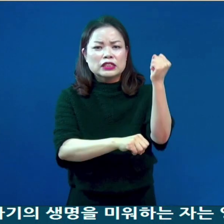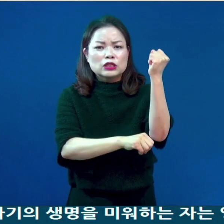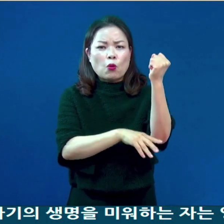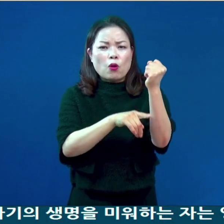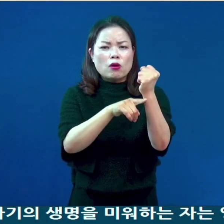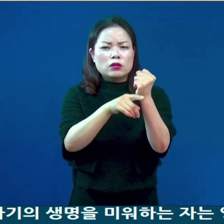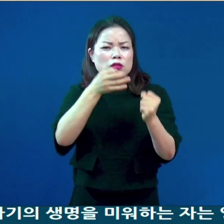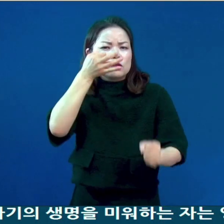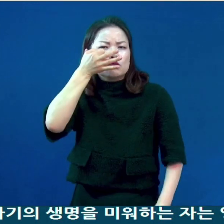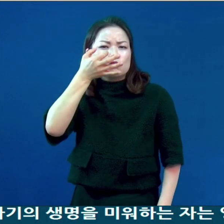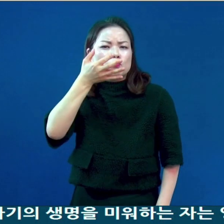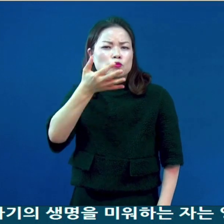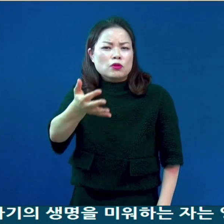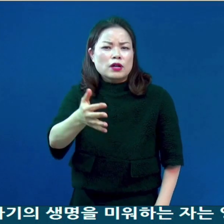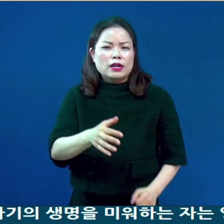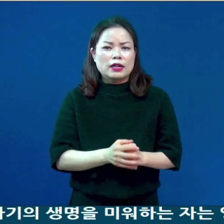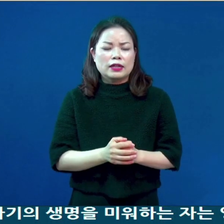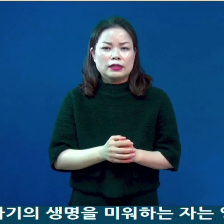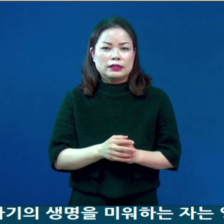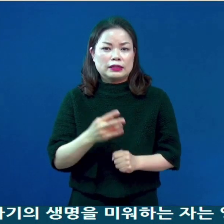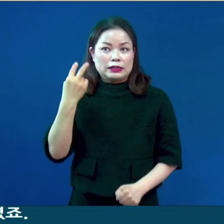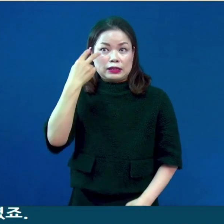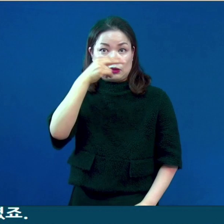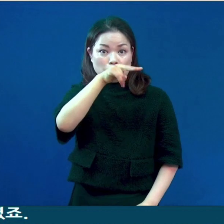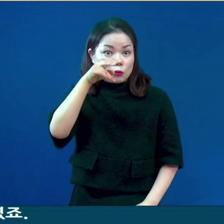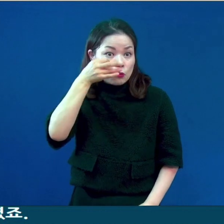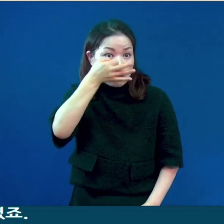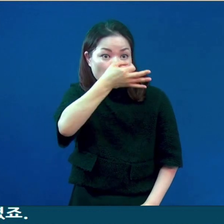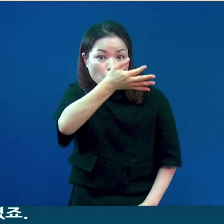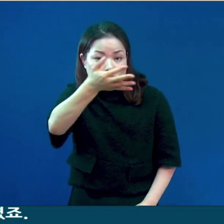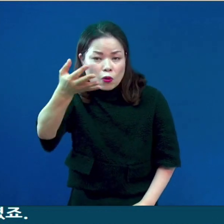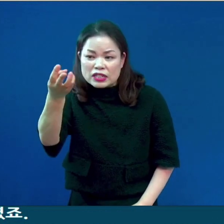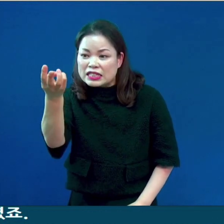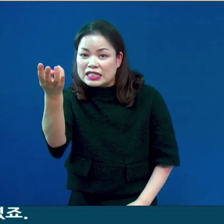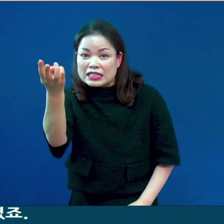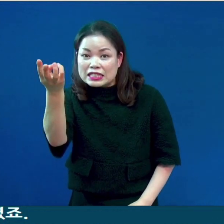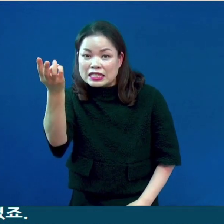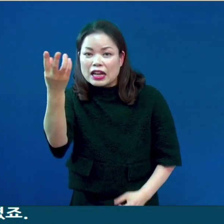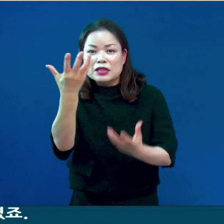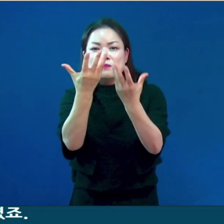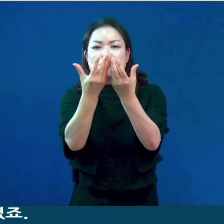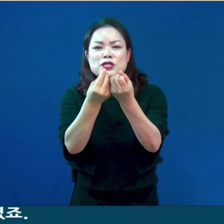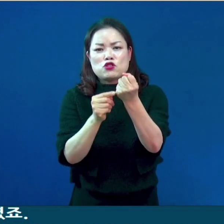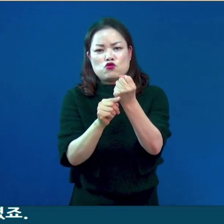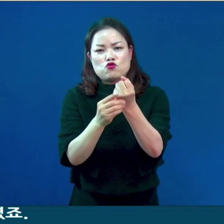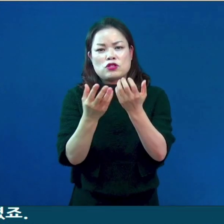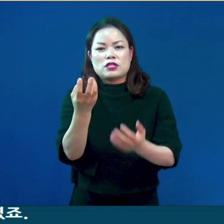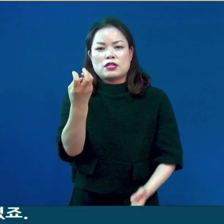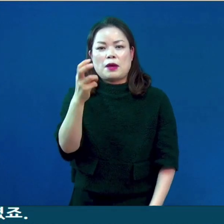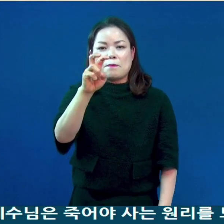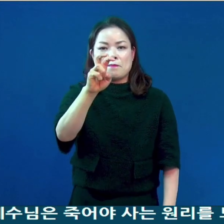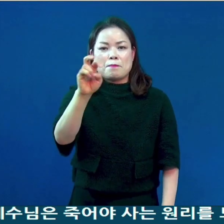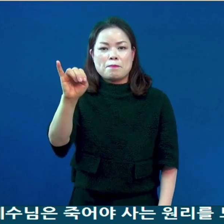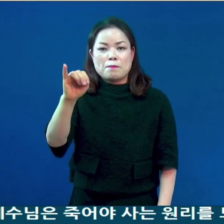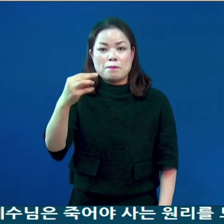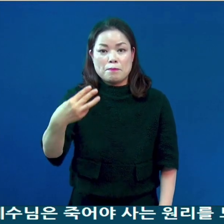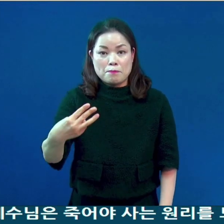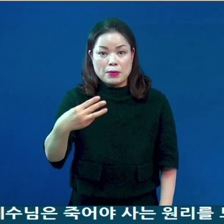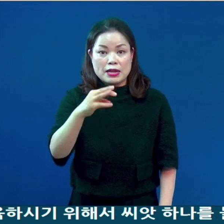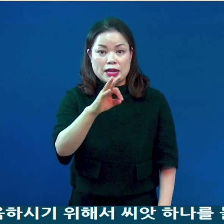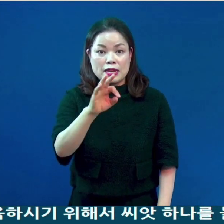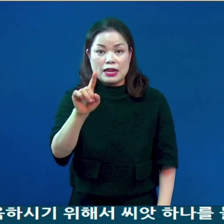위해서, 시청각 교육하시기 위해서 씨앗 하나를 들으셨습니다. 밀알이죠. 한